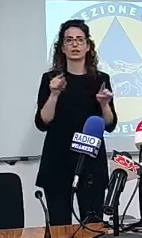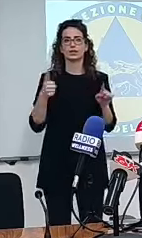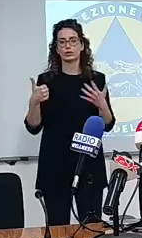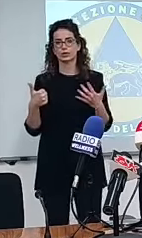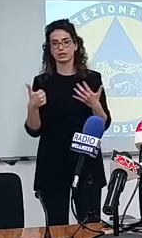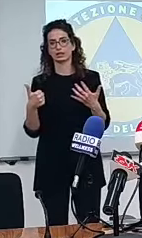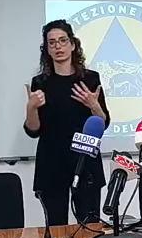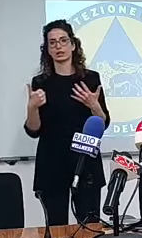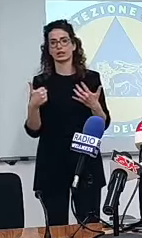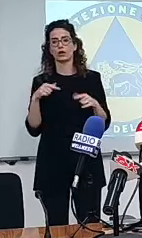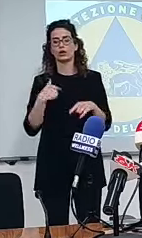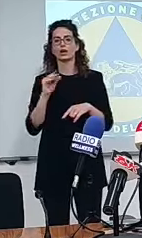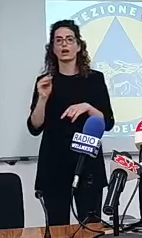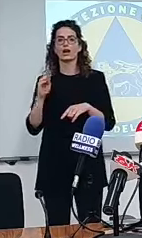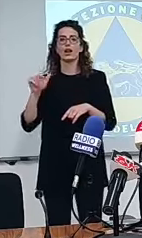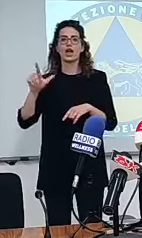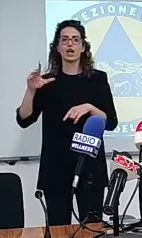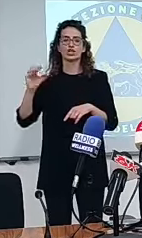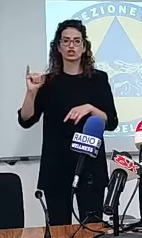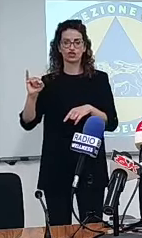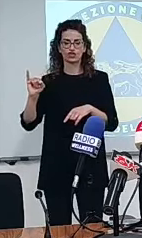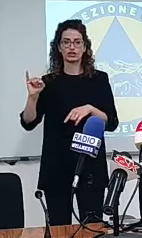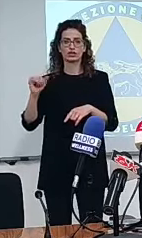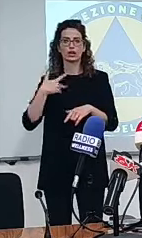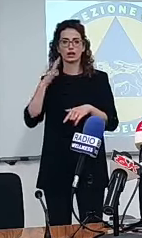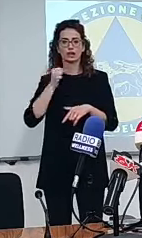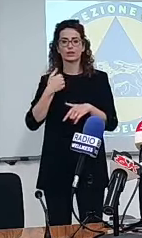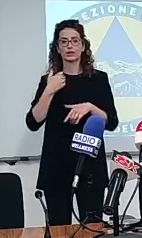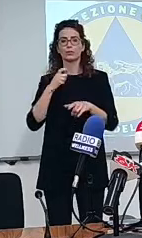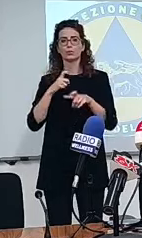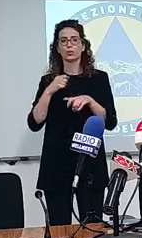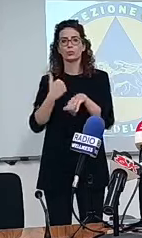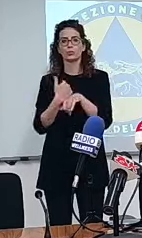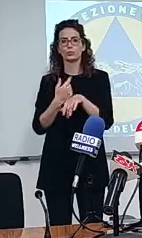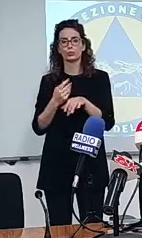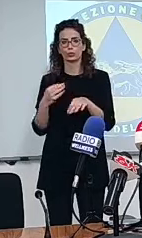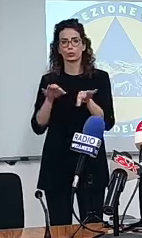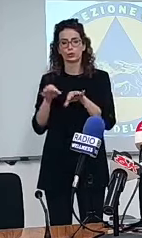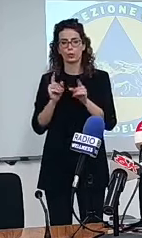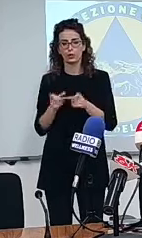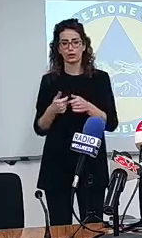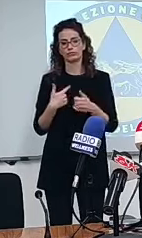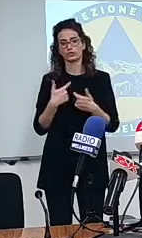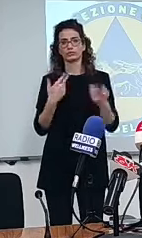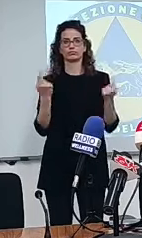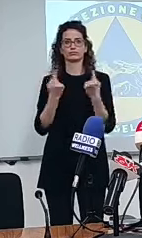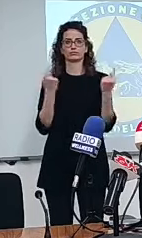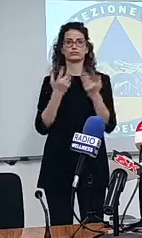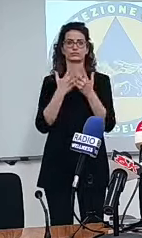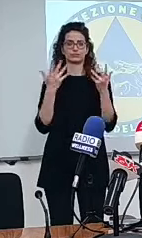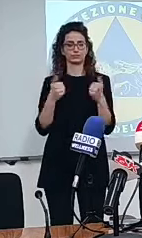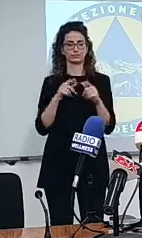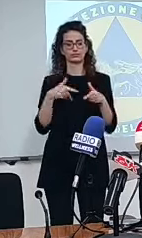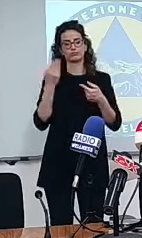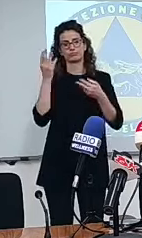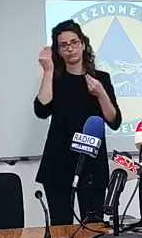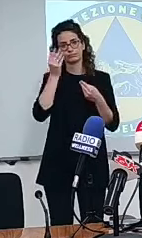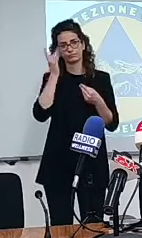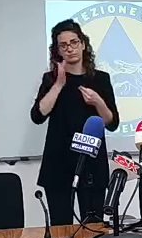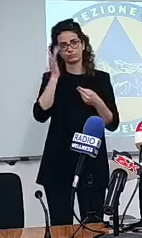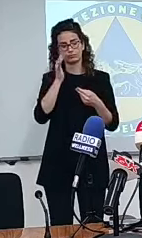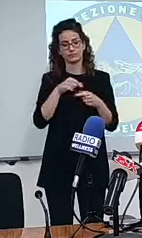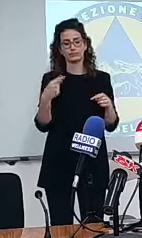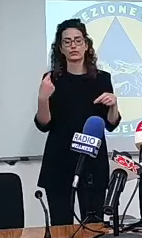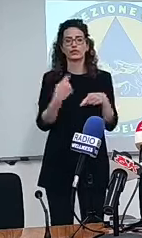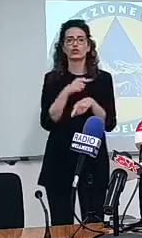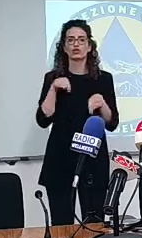stiamo chiedendo all'ANCI anche per capire quelli che sono in gestione dei comuni, insomma avere un quadro complessivo, e poi faremo delle valutazioni. Oggi